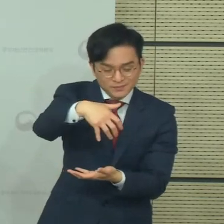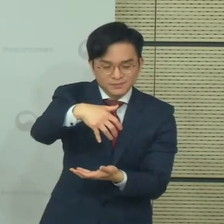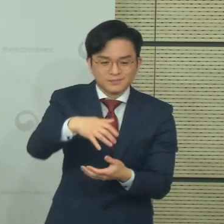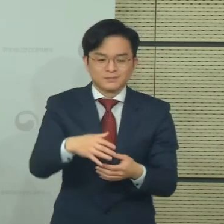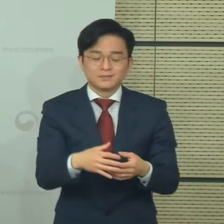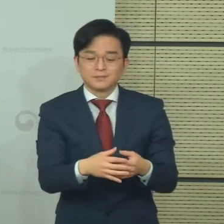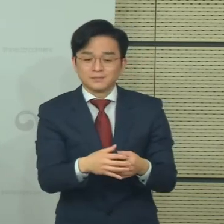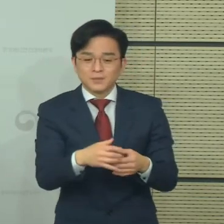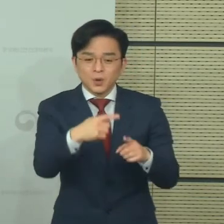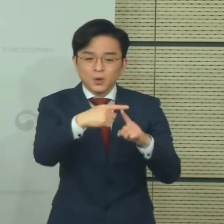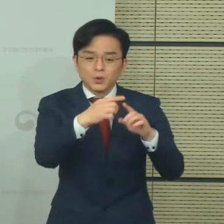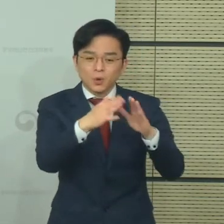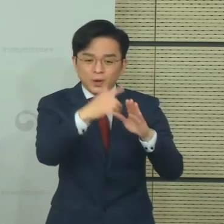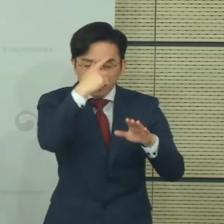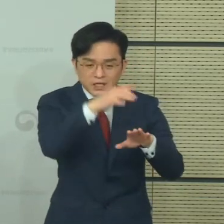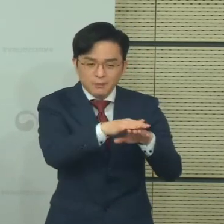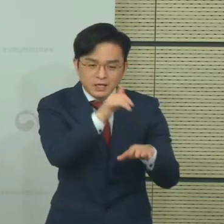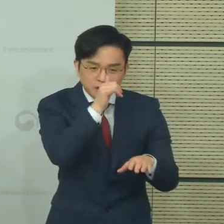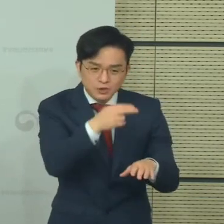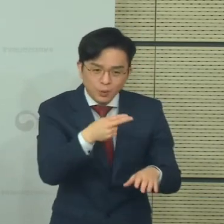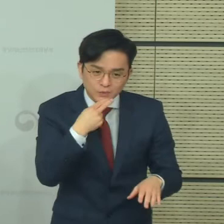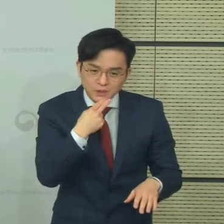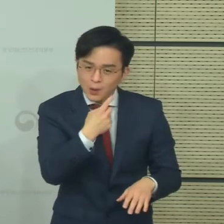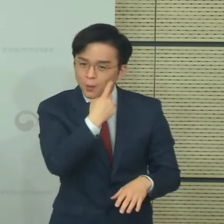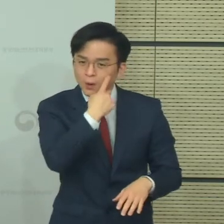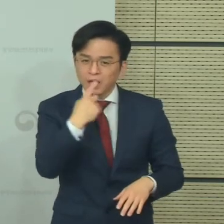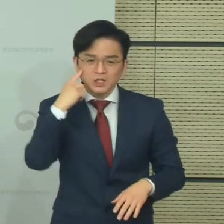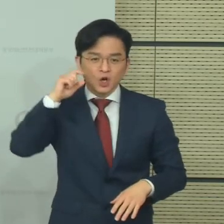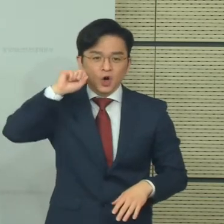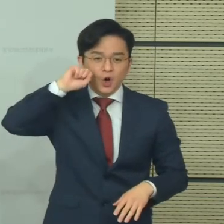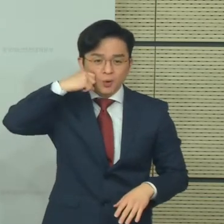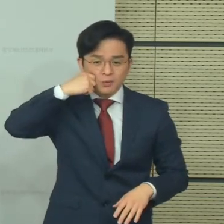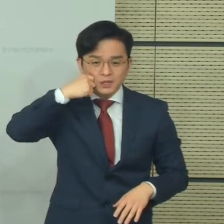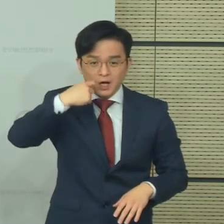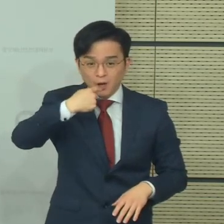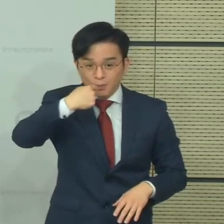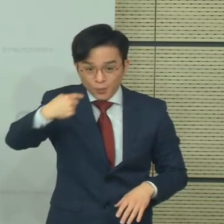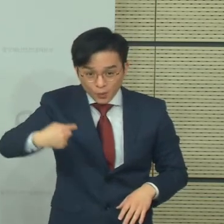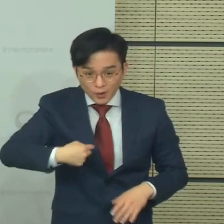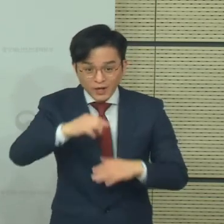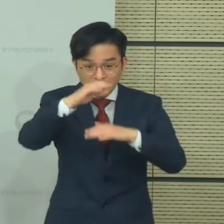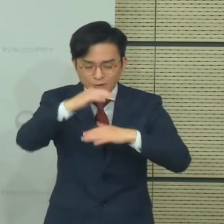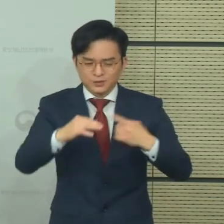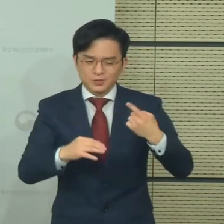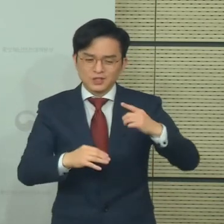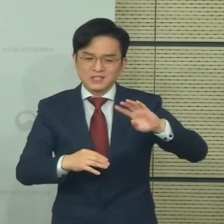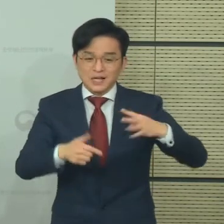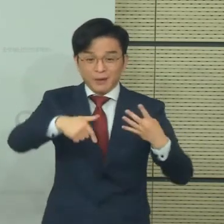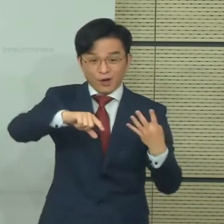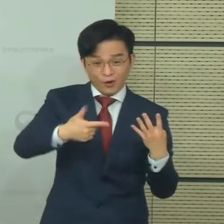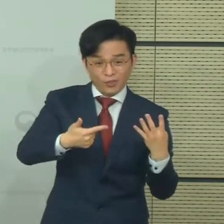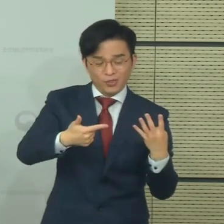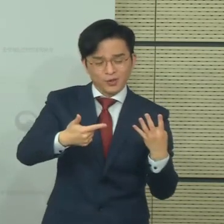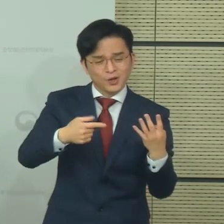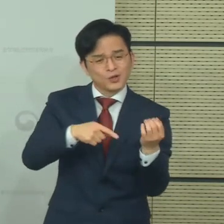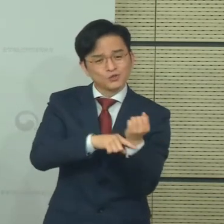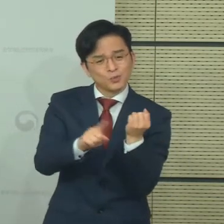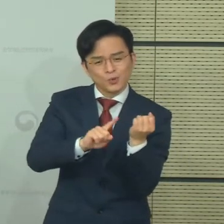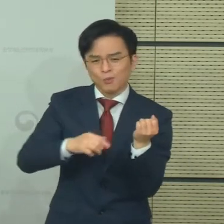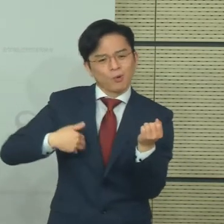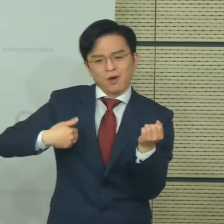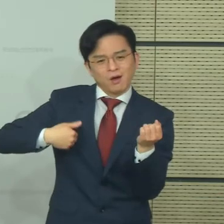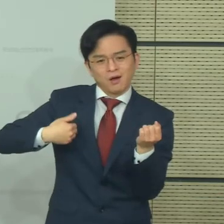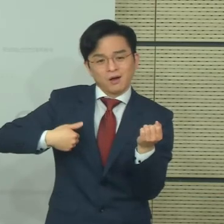어떤 부분에 대해서는 아직까지는 저희가 확인한 바는 없습니다. 나중에 행안부를